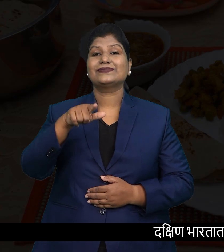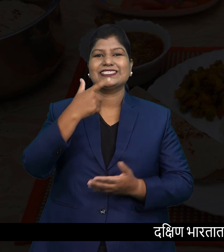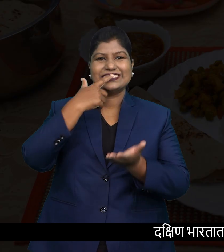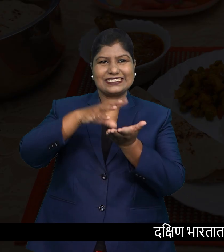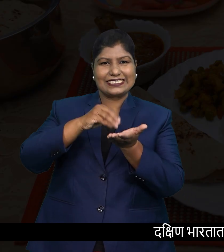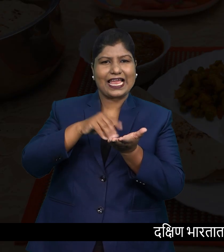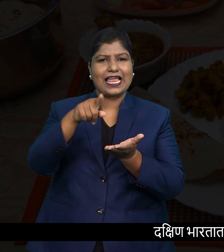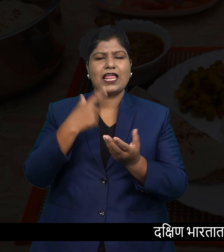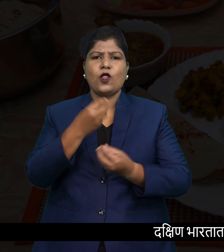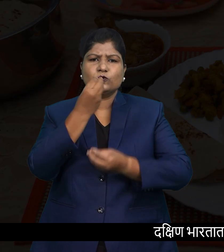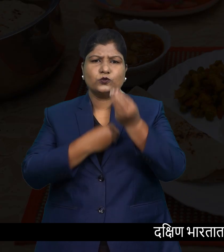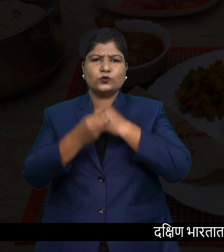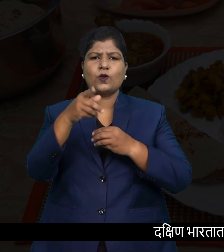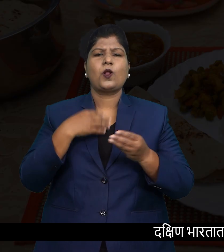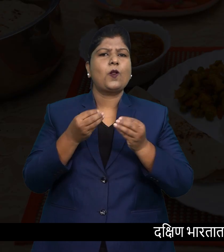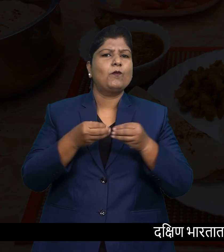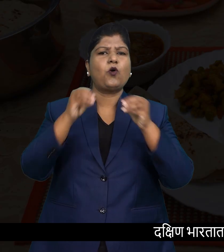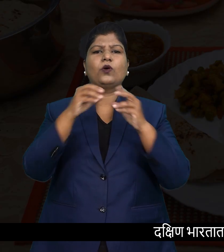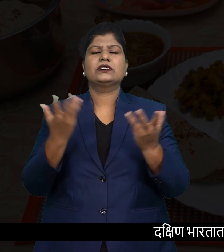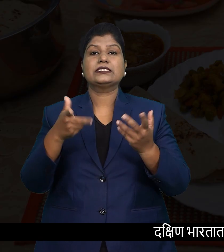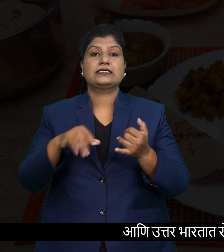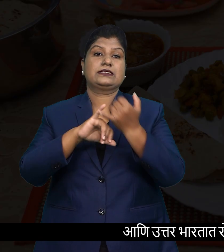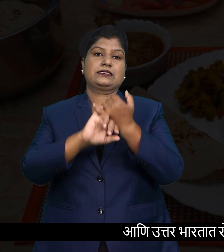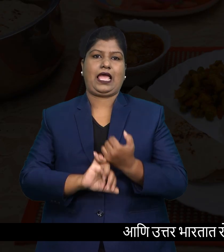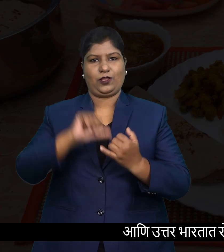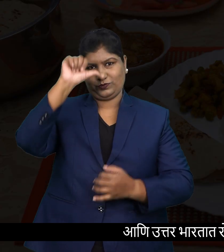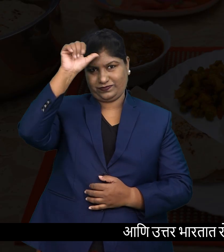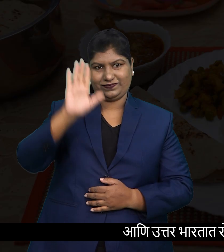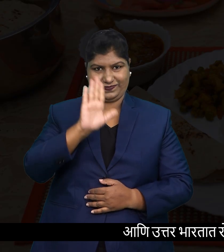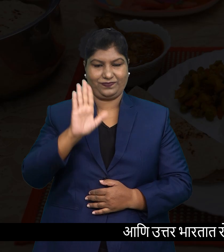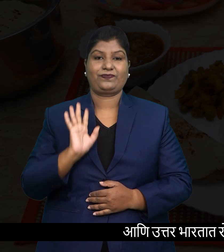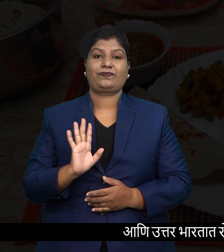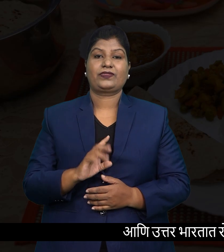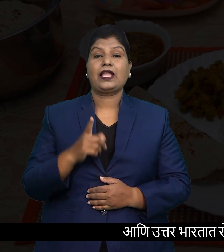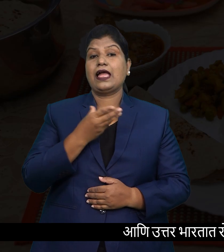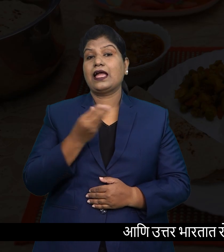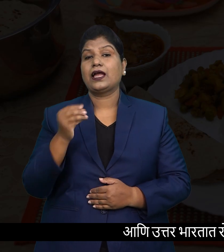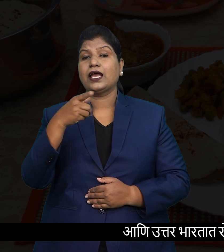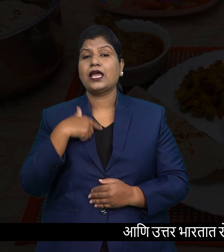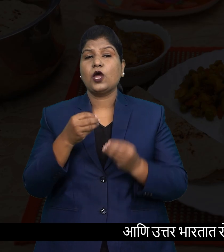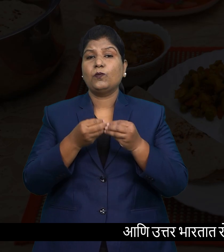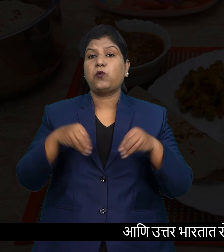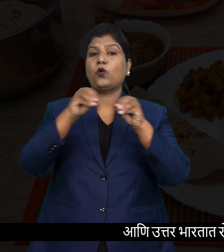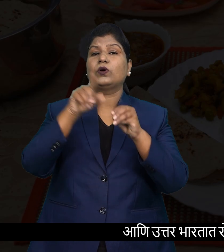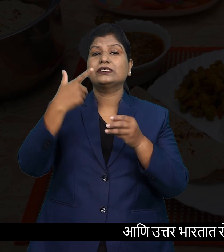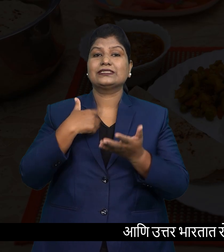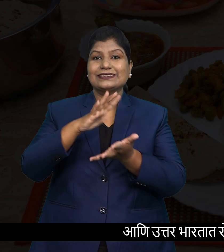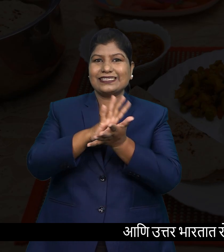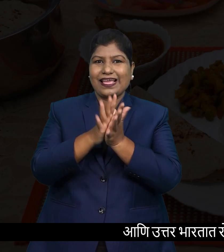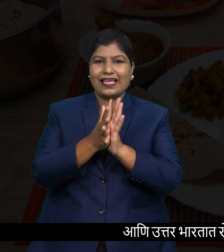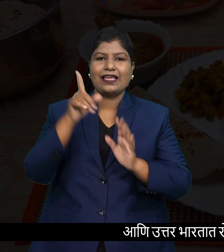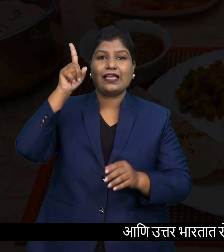दक्षिण भारतात भात सर्वाधिक वापरला जातो आणि उत्तर भारतात रोटी किंवा